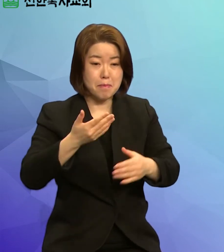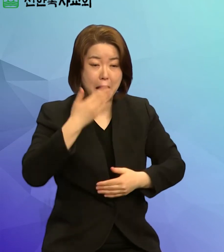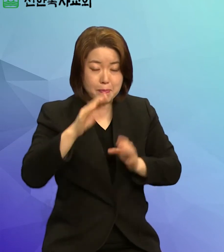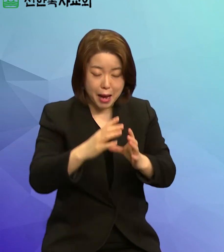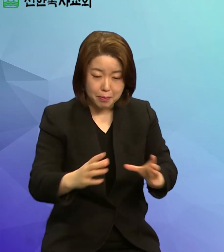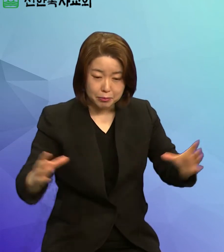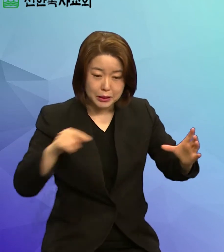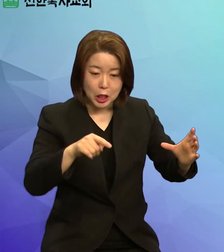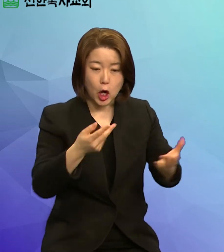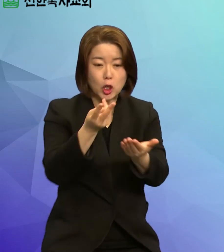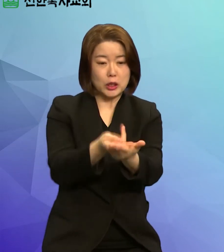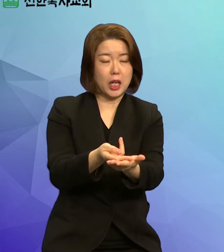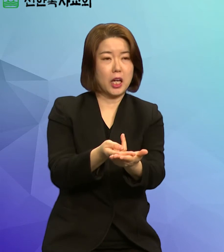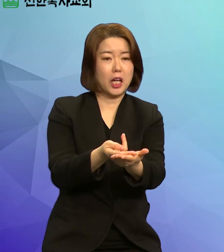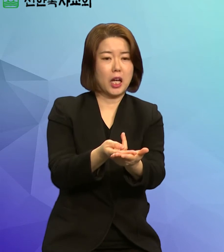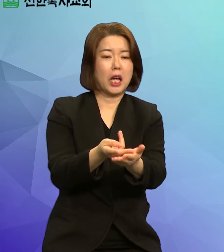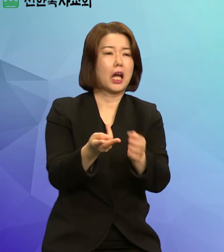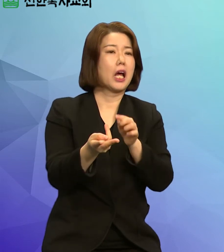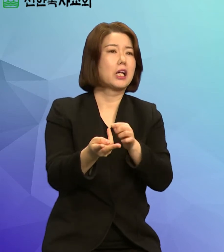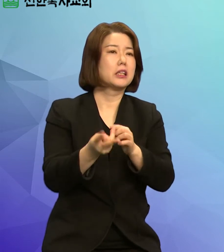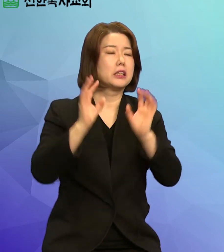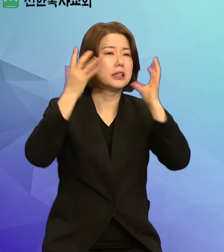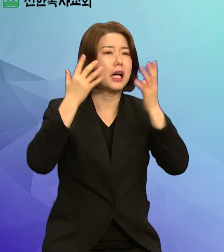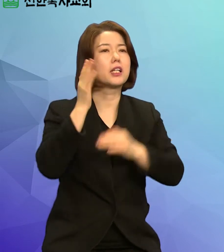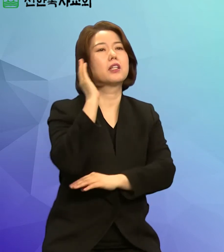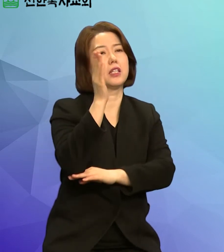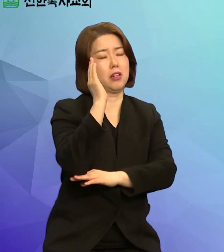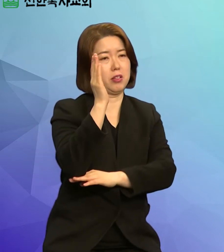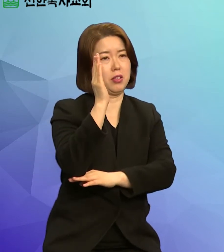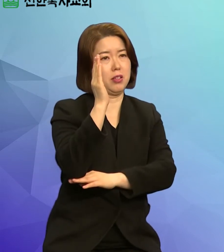구유였던 그런 아기의 이야기입니다.